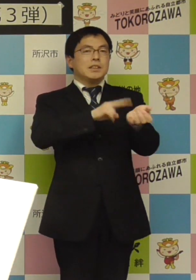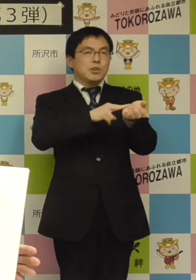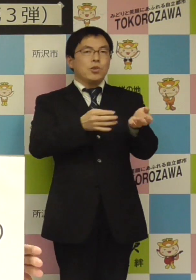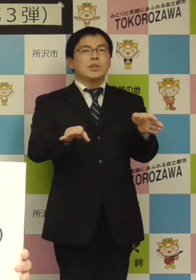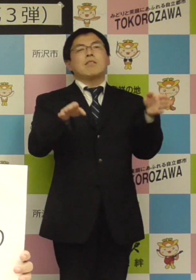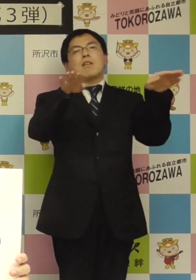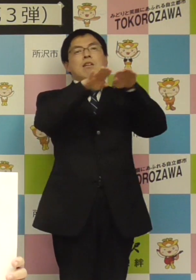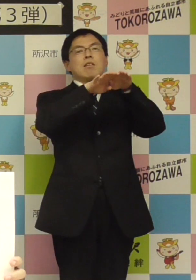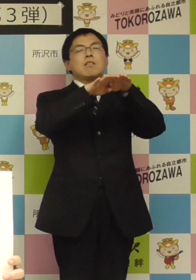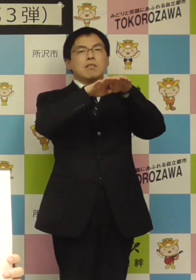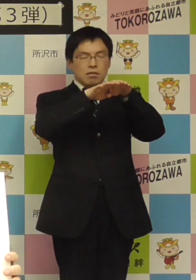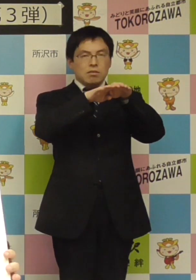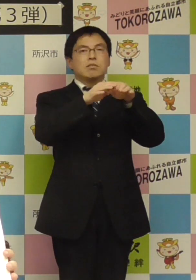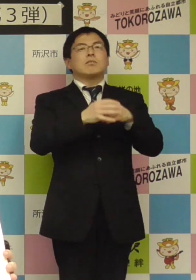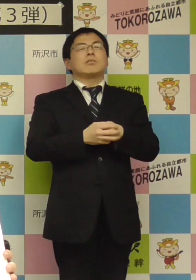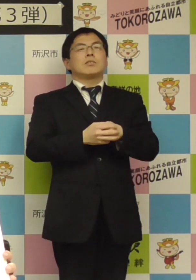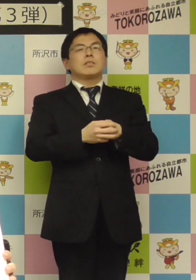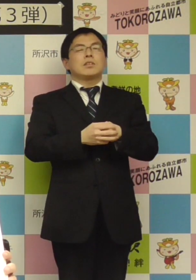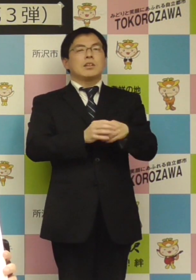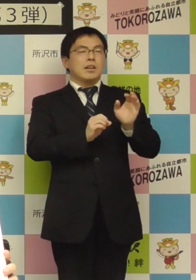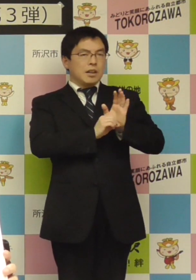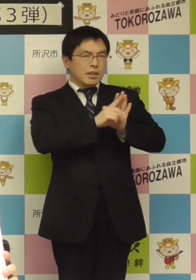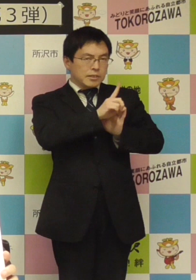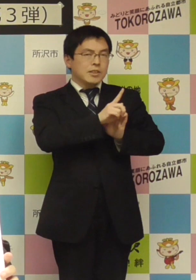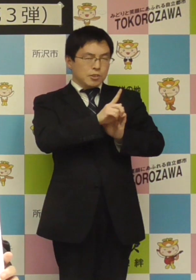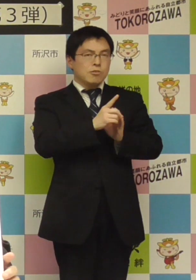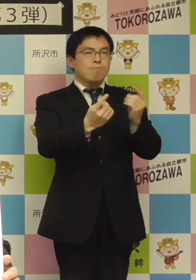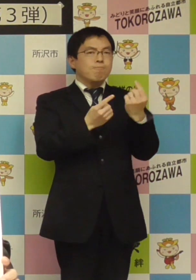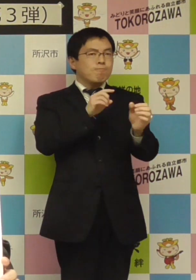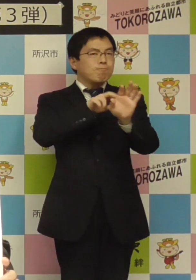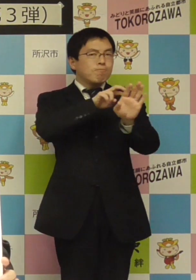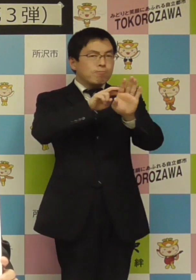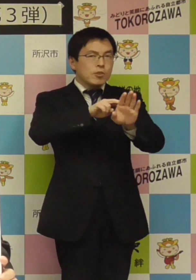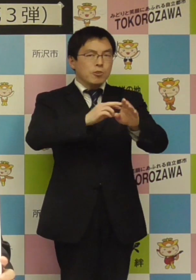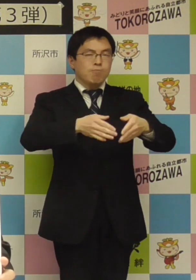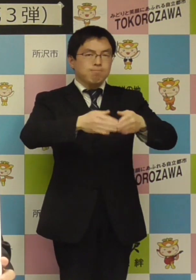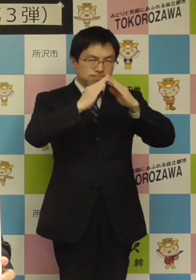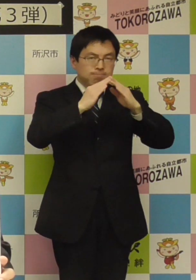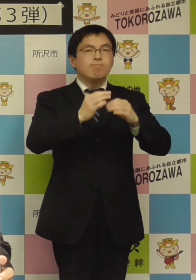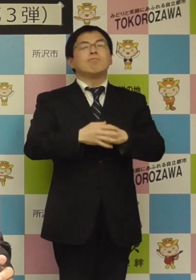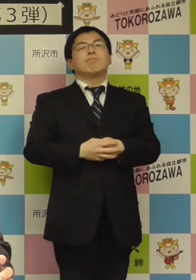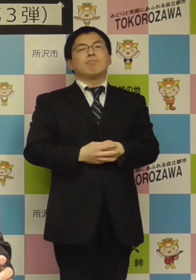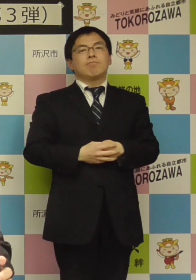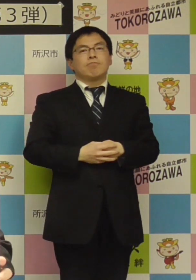ターで発熱外来を開設いたしました。